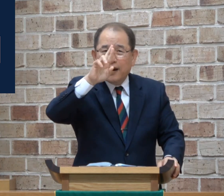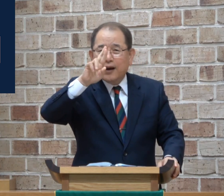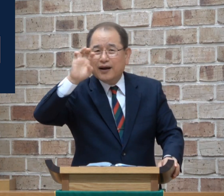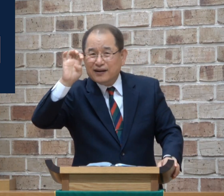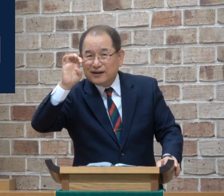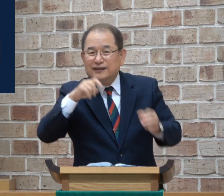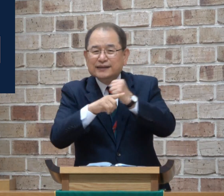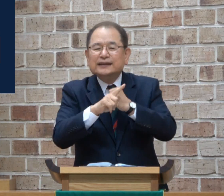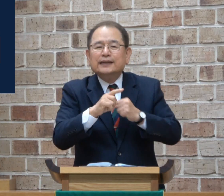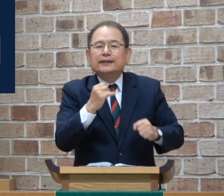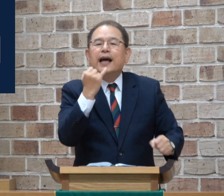OK라는 것을